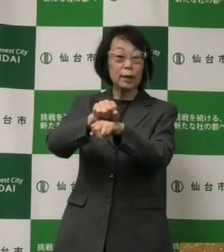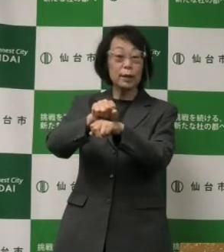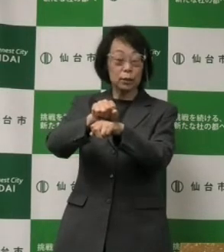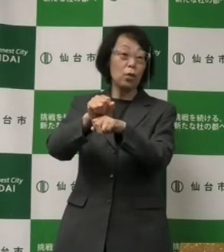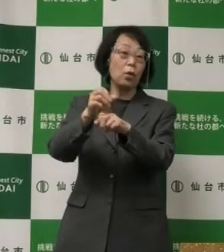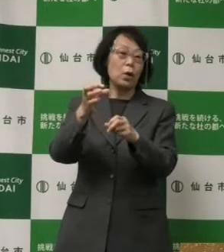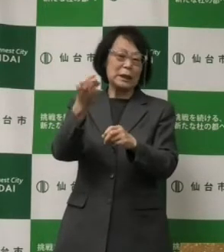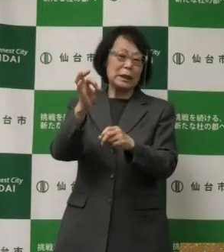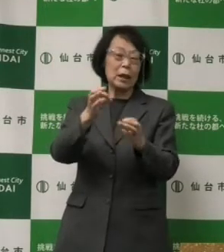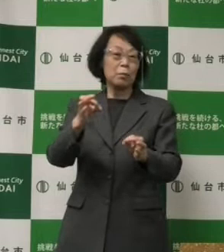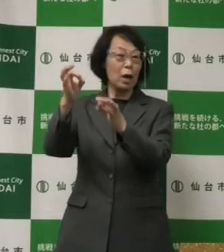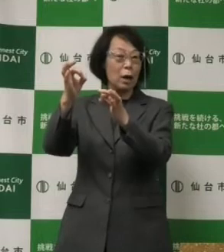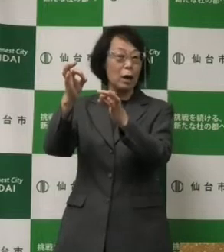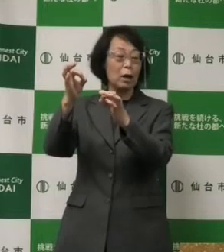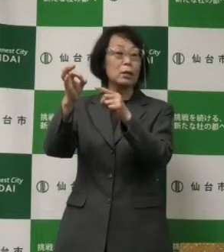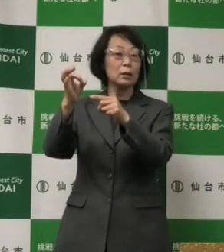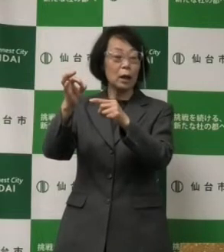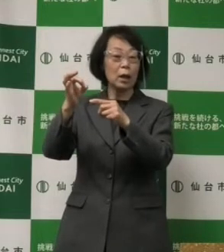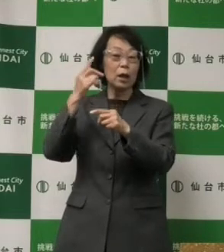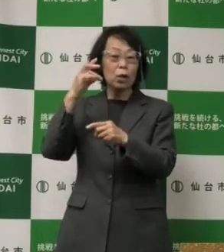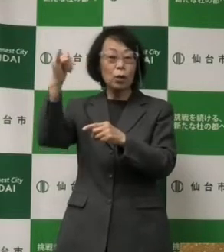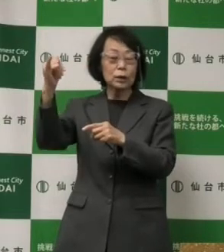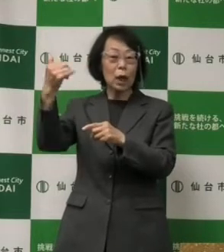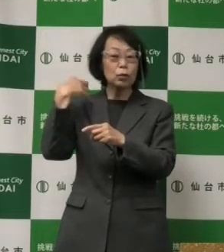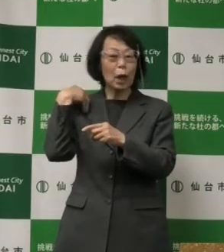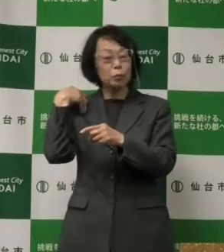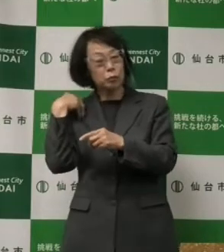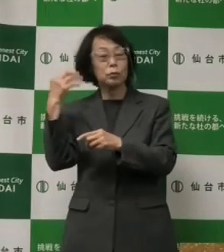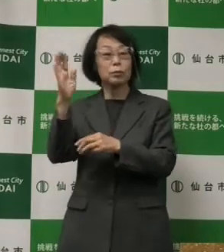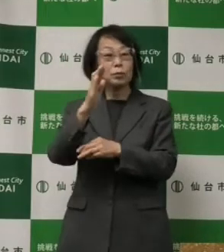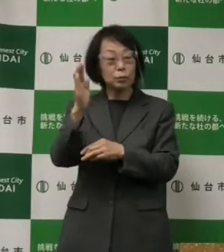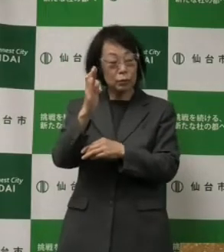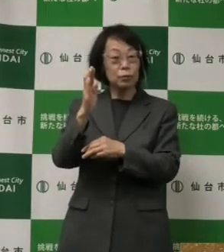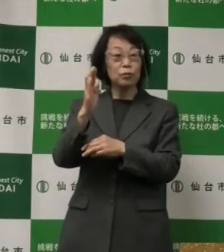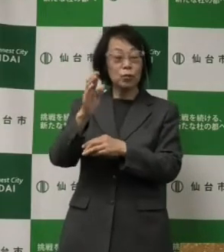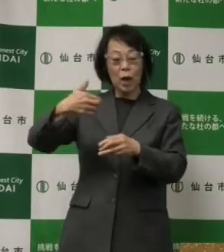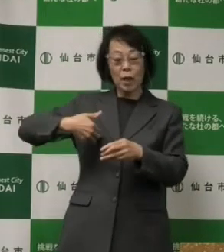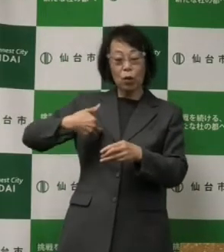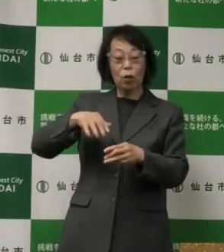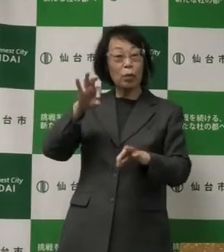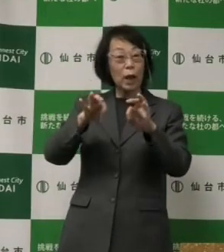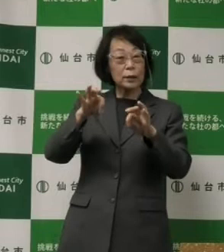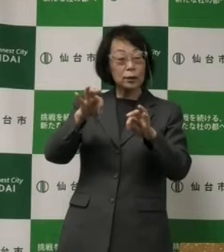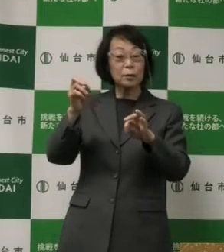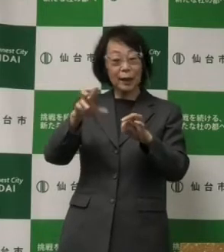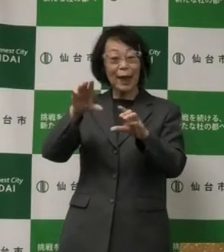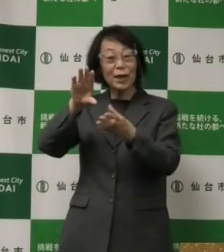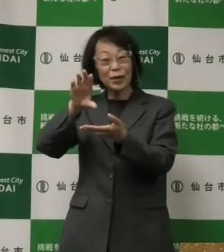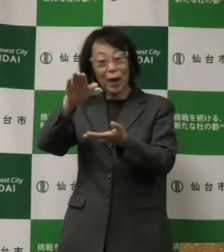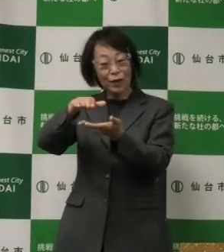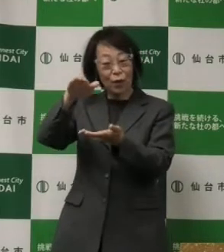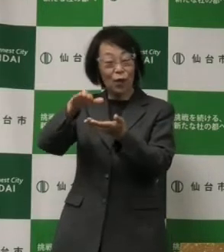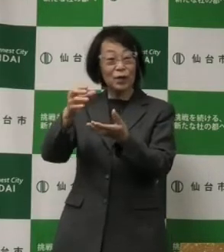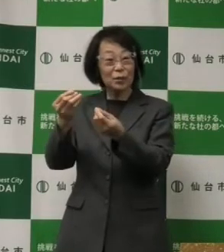材料費等が高騰する中で保護者負担を増やすことなく、栄養バランスや量を保った学